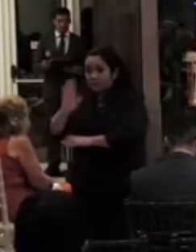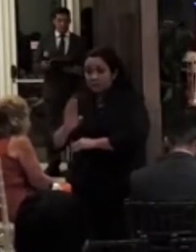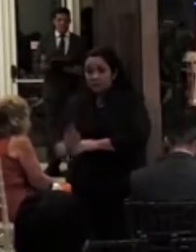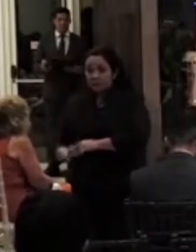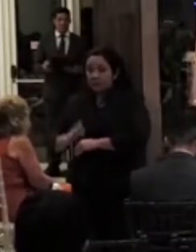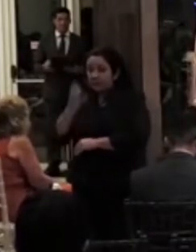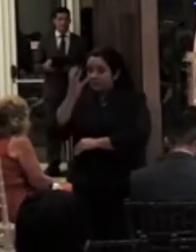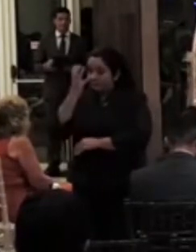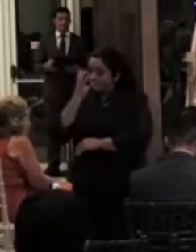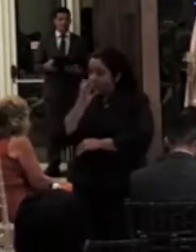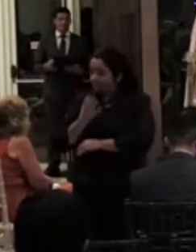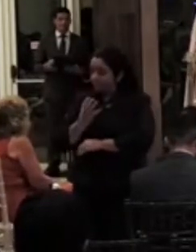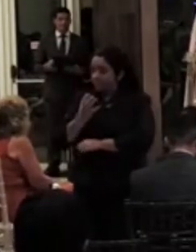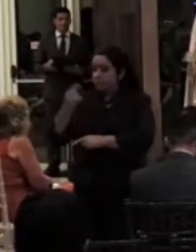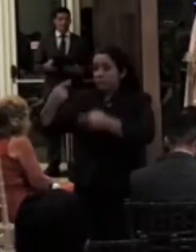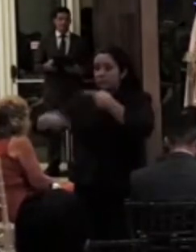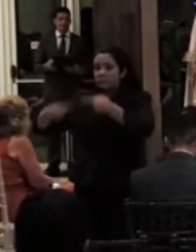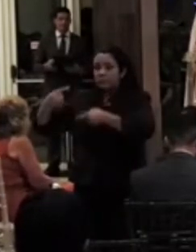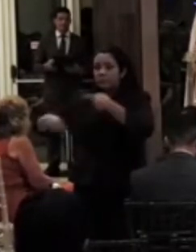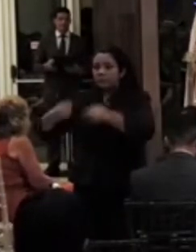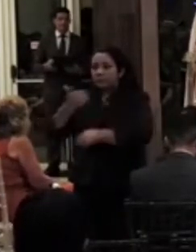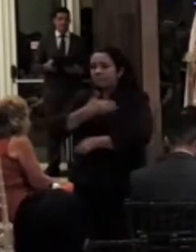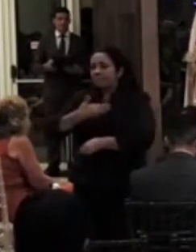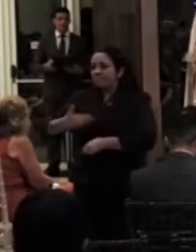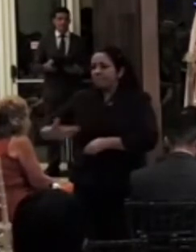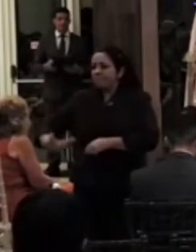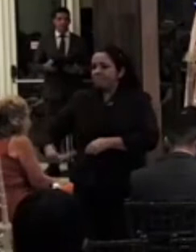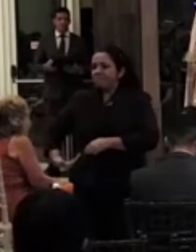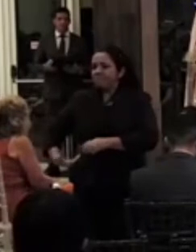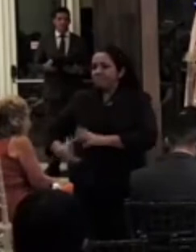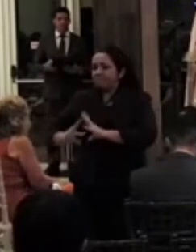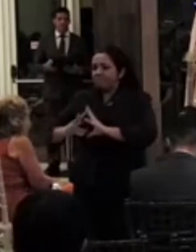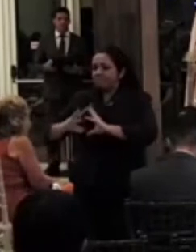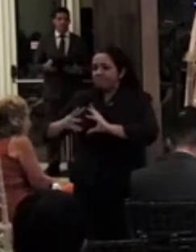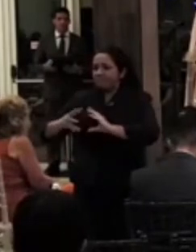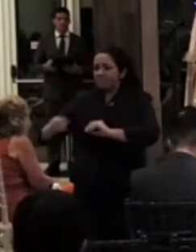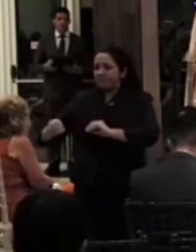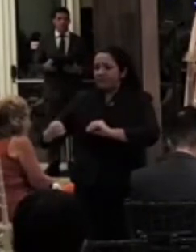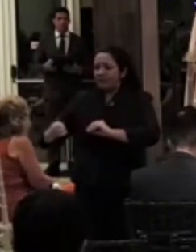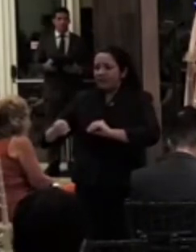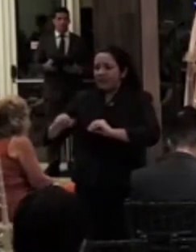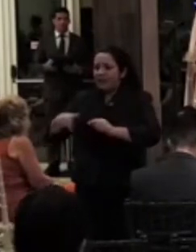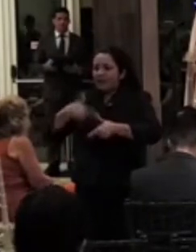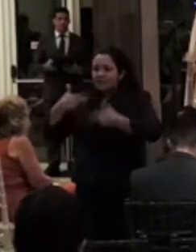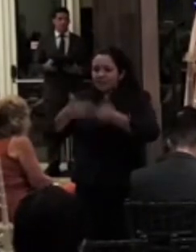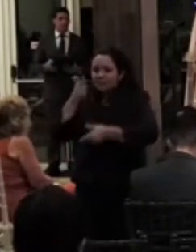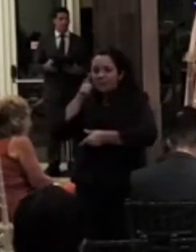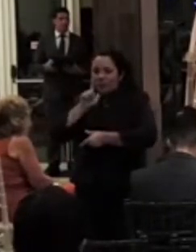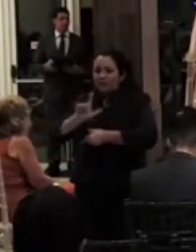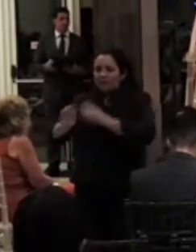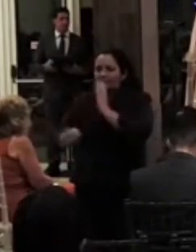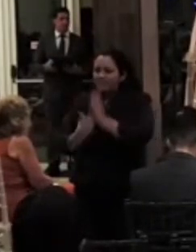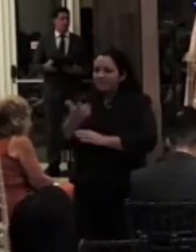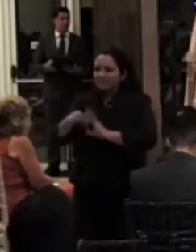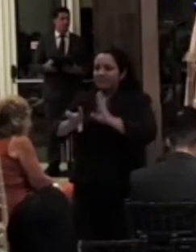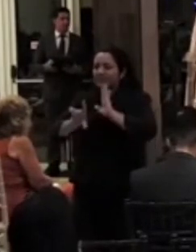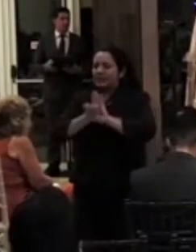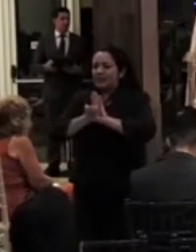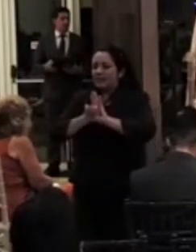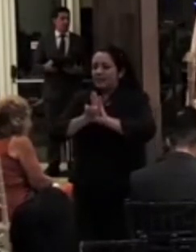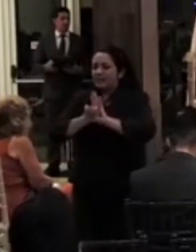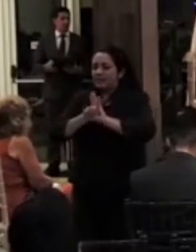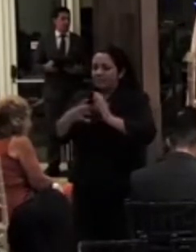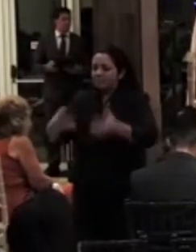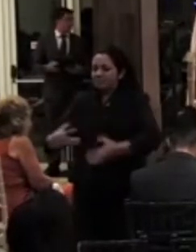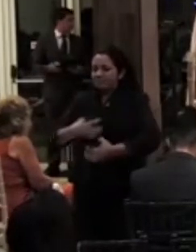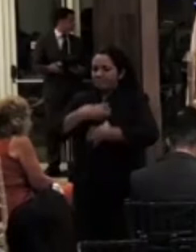das políticas públicas, essa conquista nos deu um sopro de esperança para as batalhas que certamente teremos